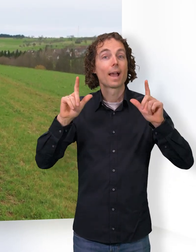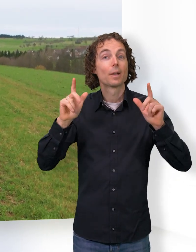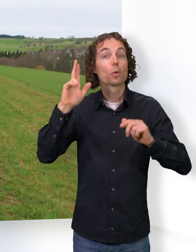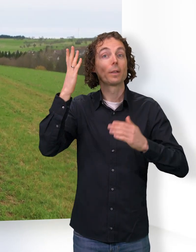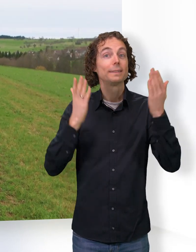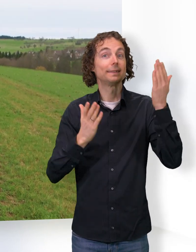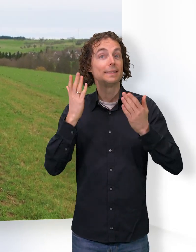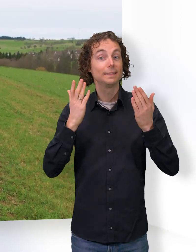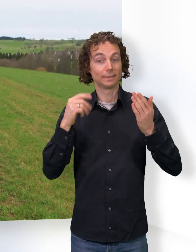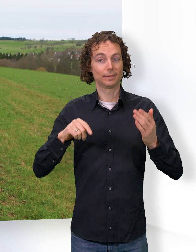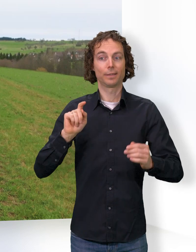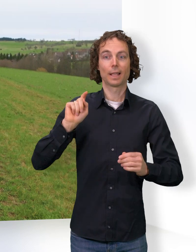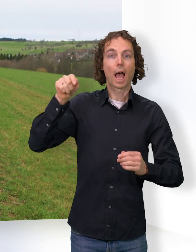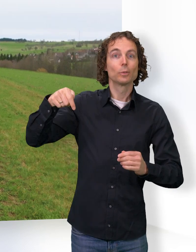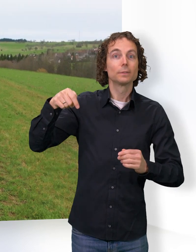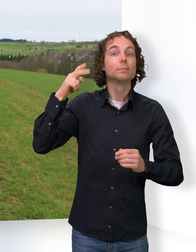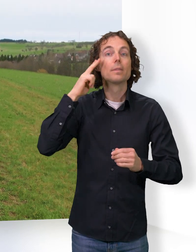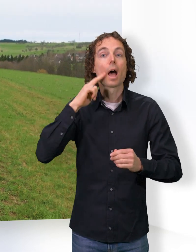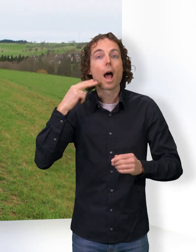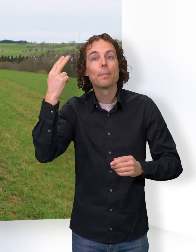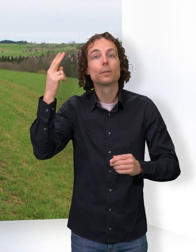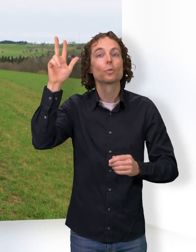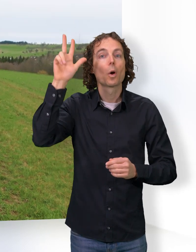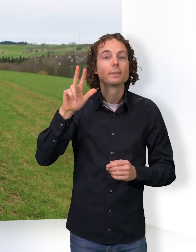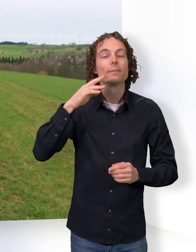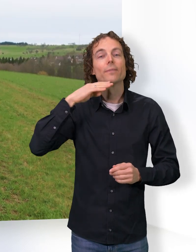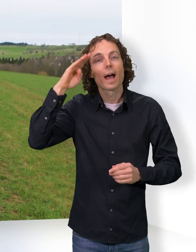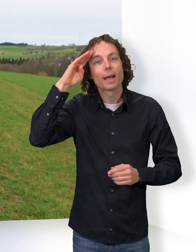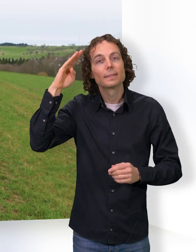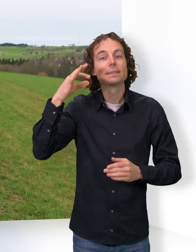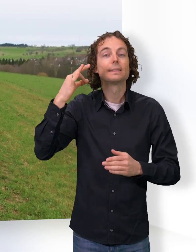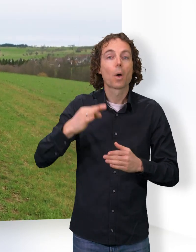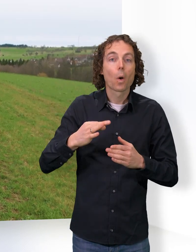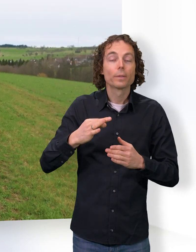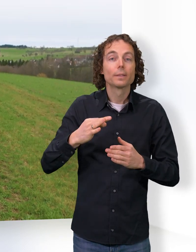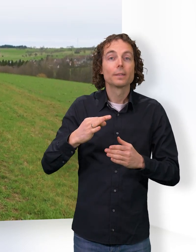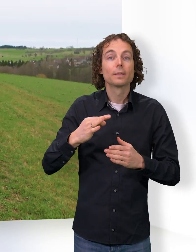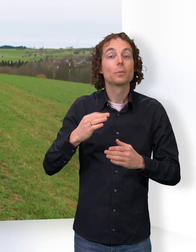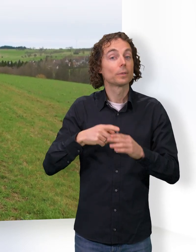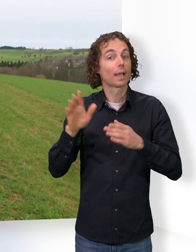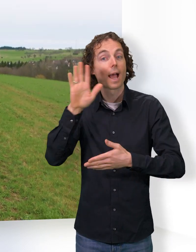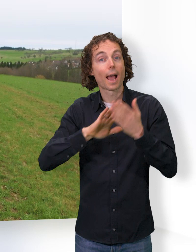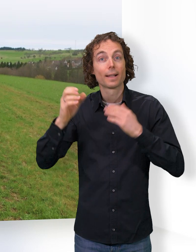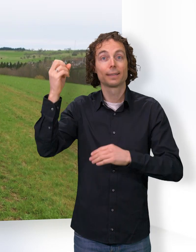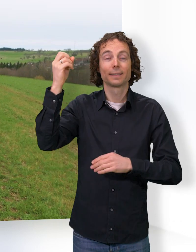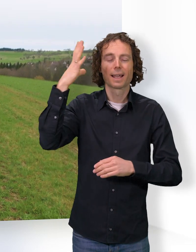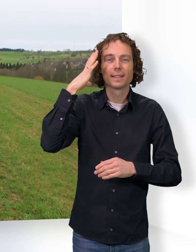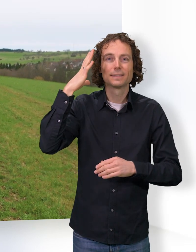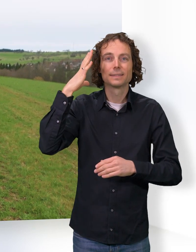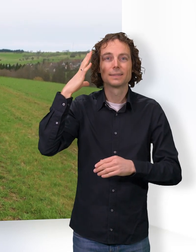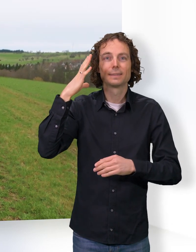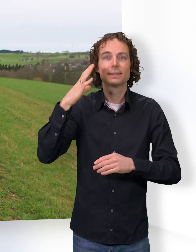draußen Gottesdienst im Namen Gottes, des Vaters, des Sohnes und des Heiligen